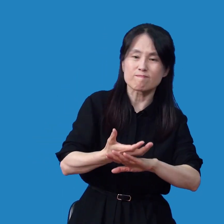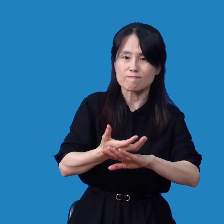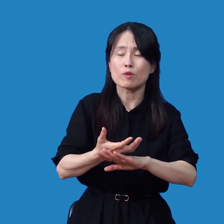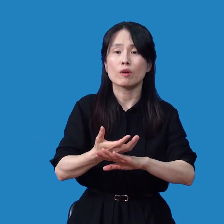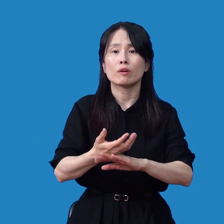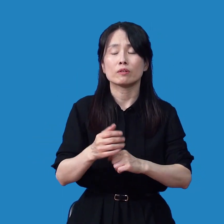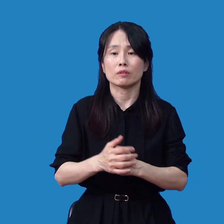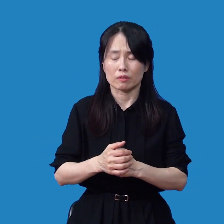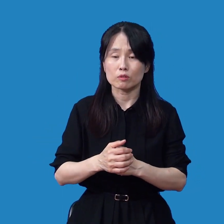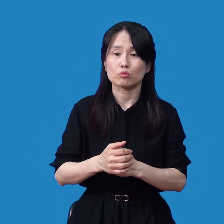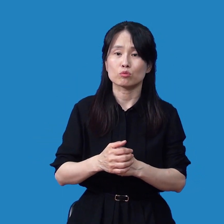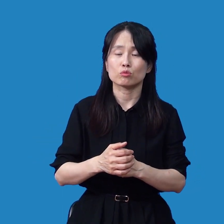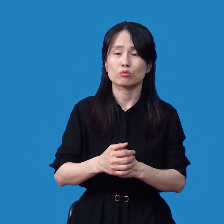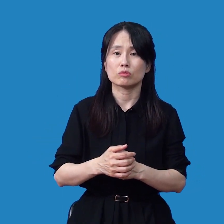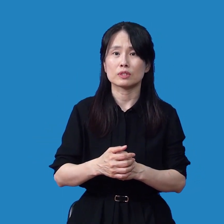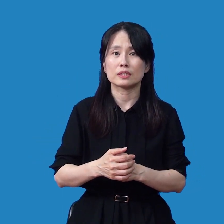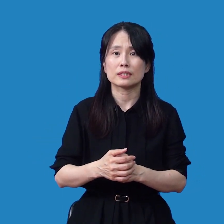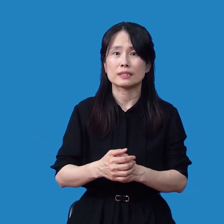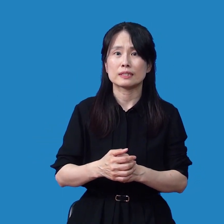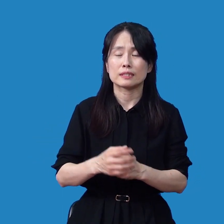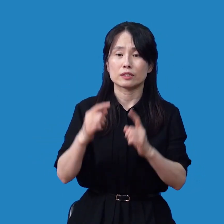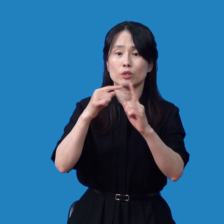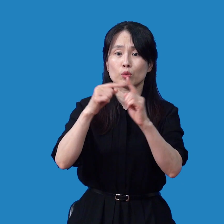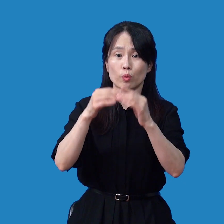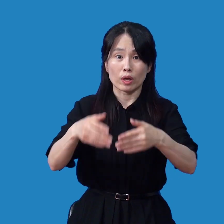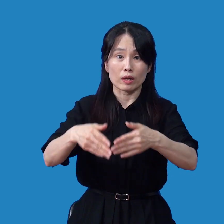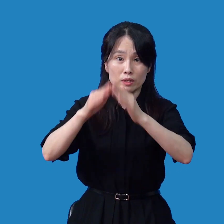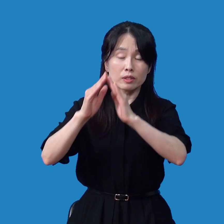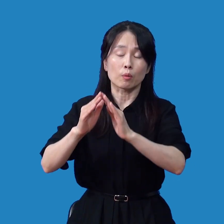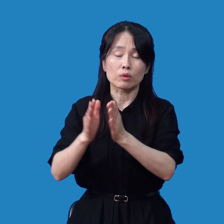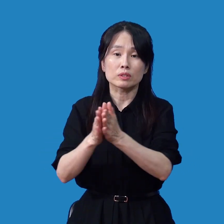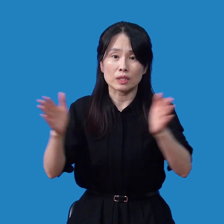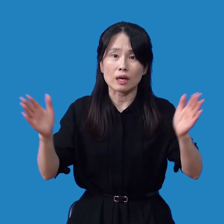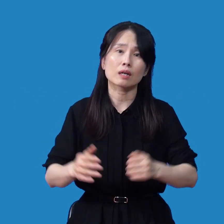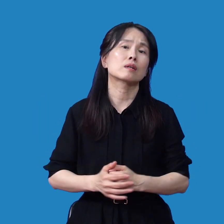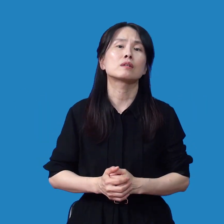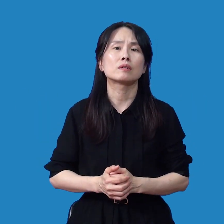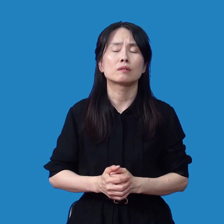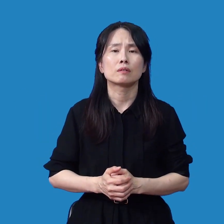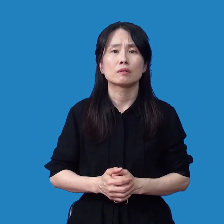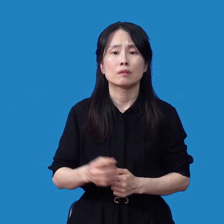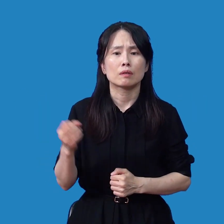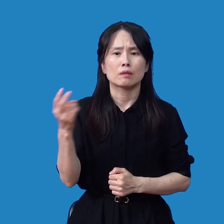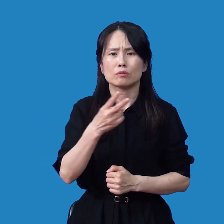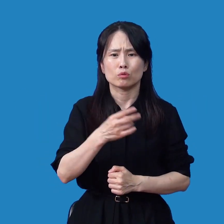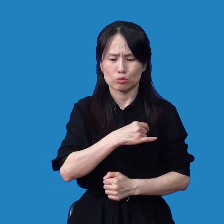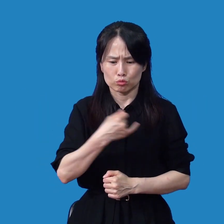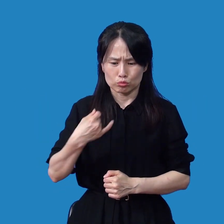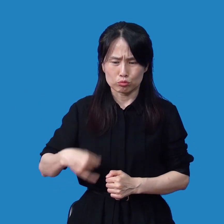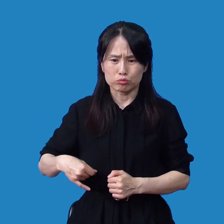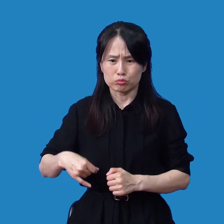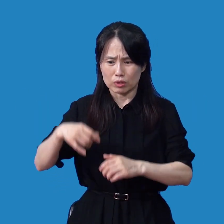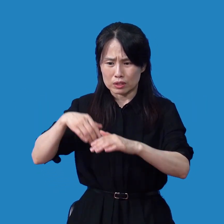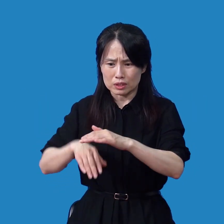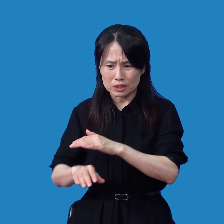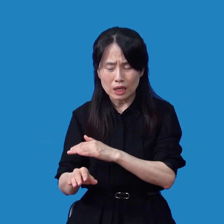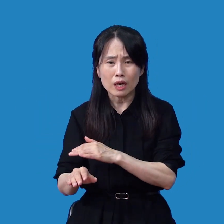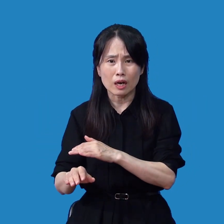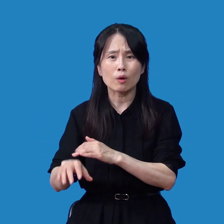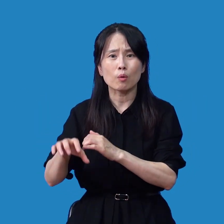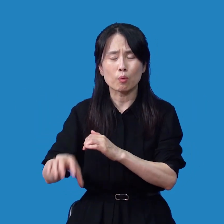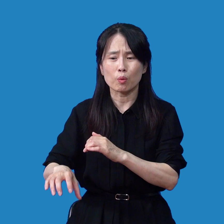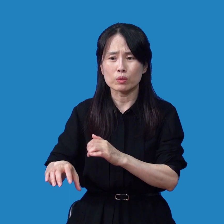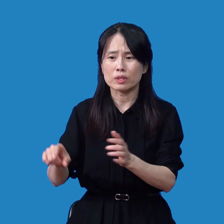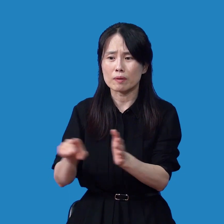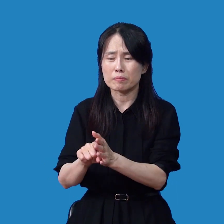중국이 공산화될 때에 지하교의 남은 자는 한 100만여 명밖에 되지 않았지만은 20여 년이